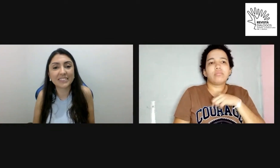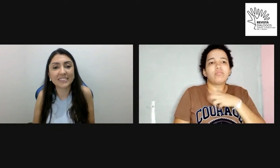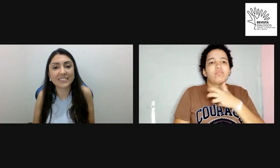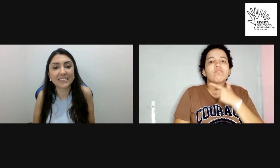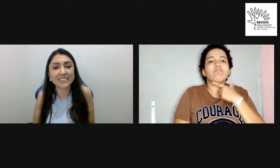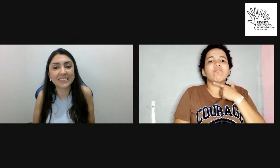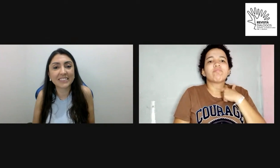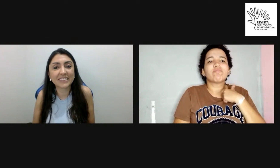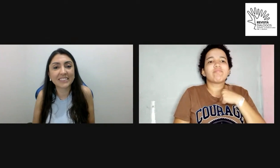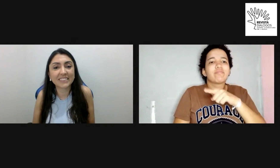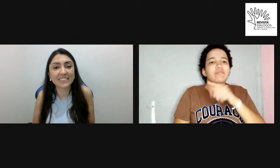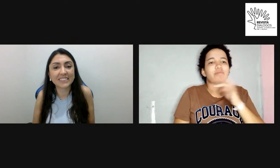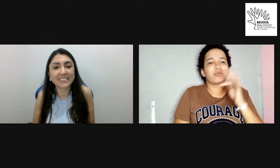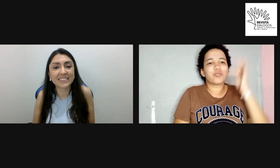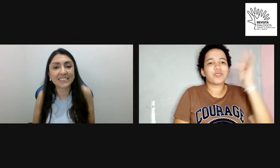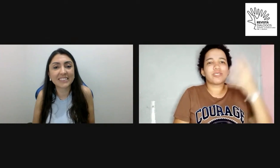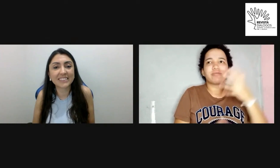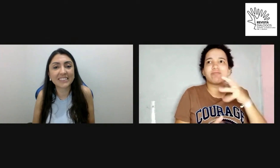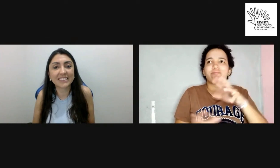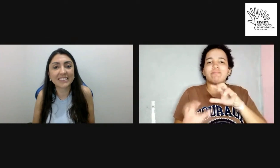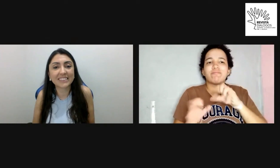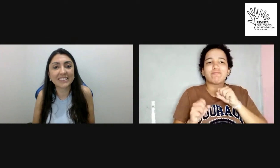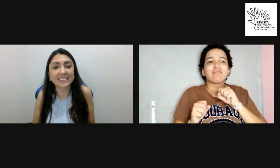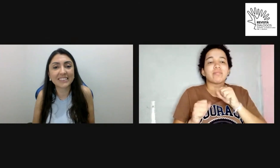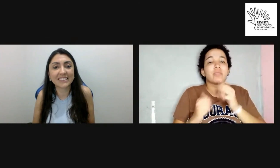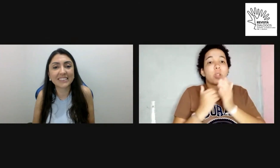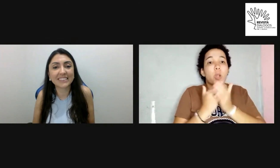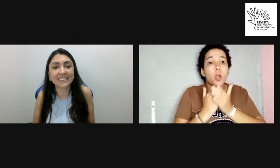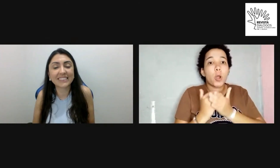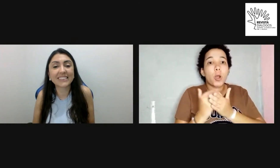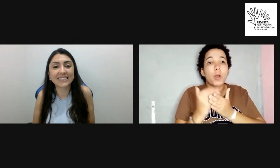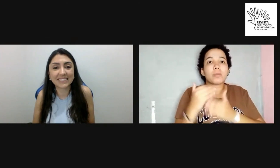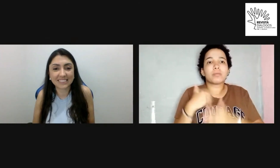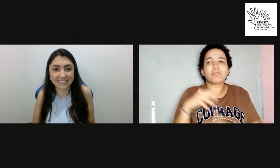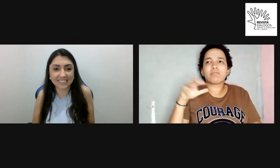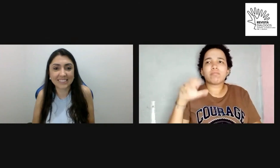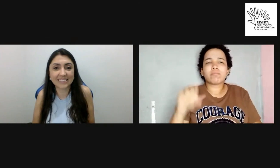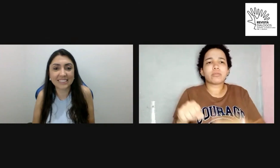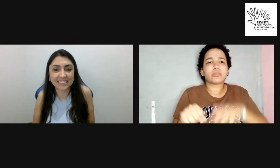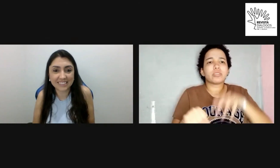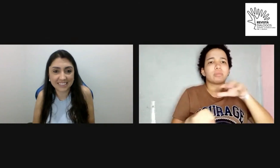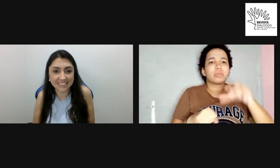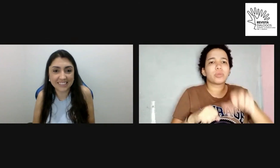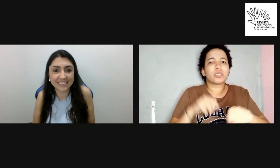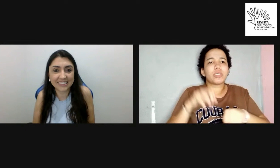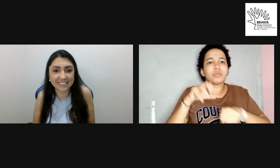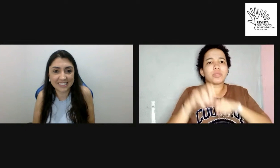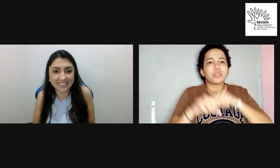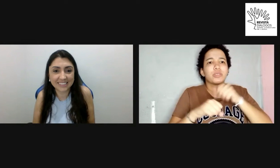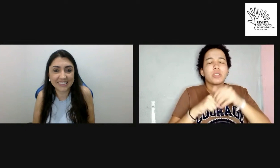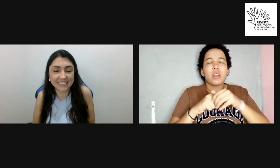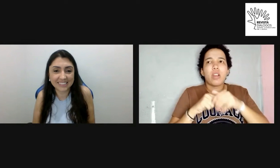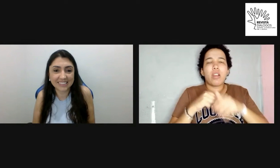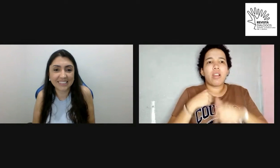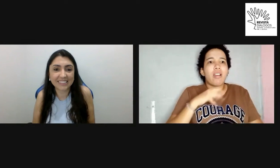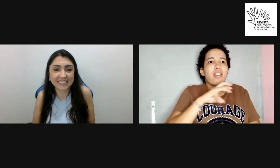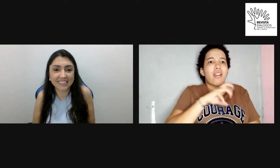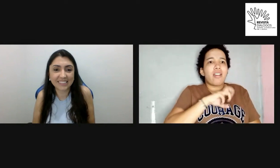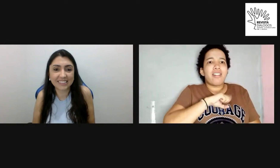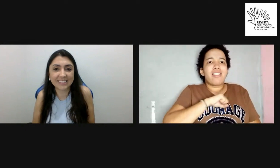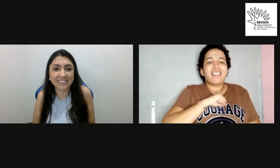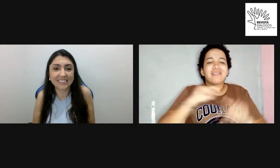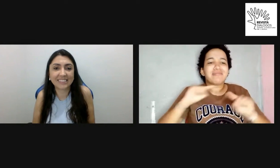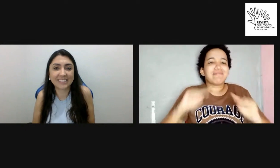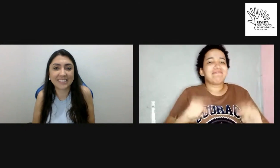me despertando o desejo de ser palhaça no futuro. Então eu comecei a me apropriar do assunto e eu